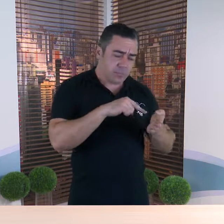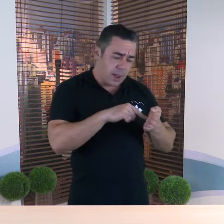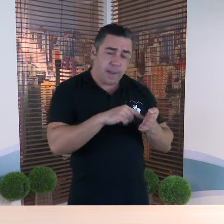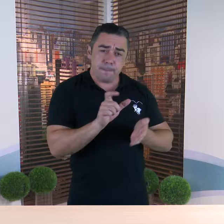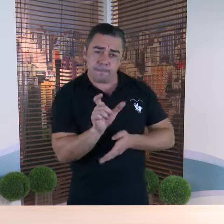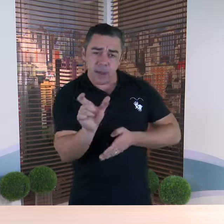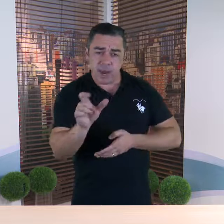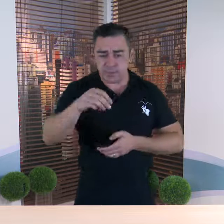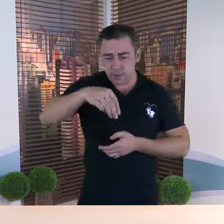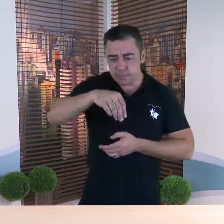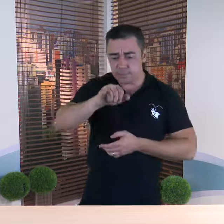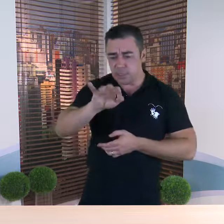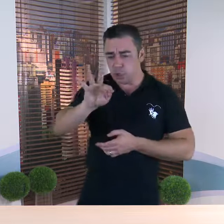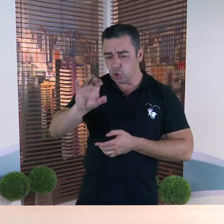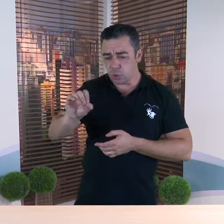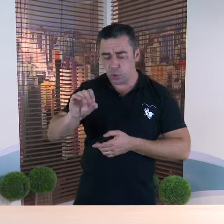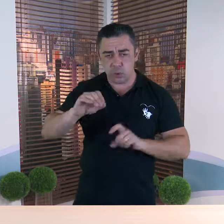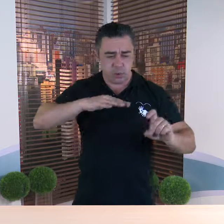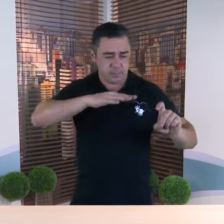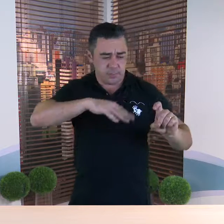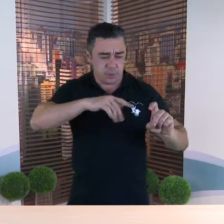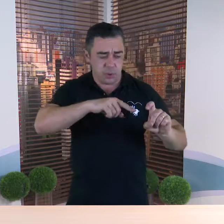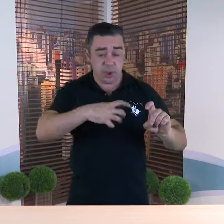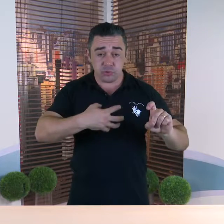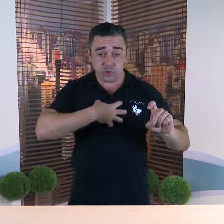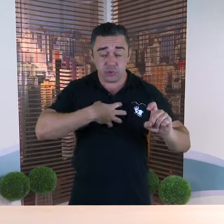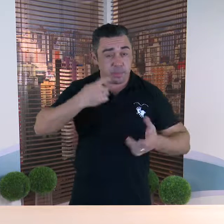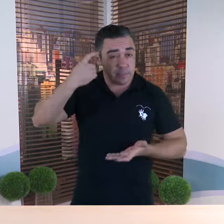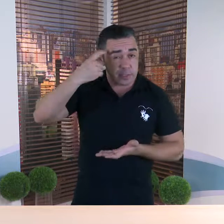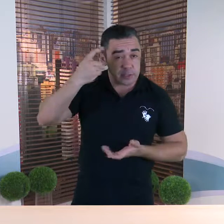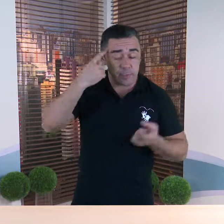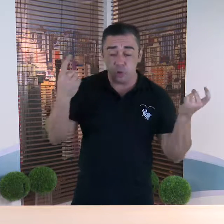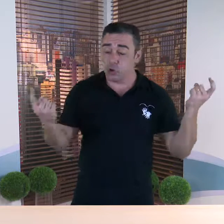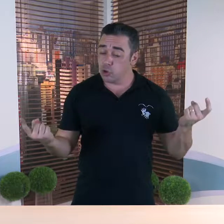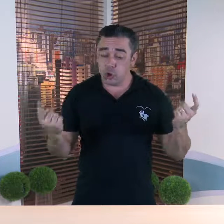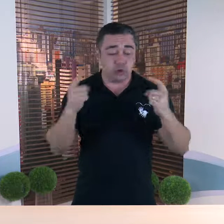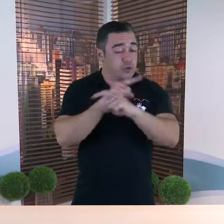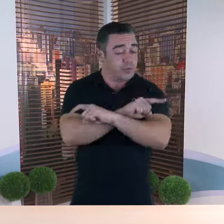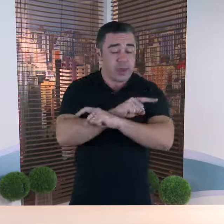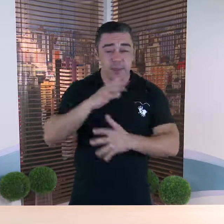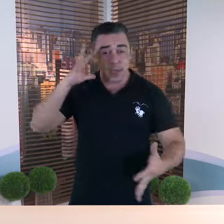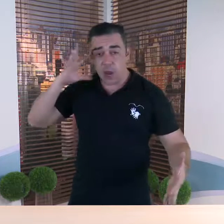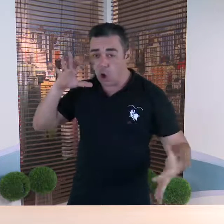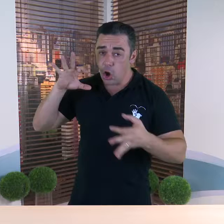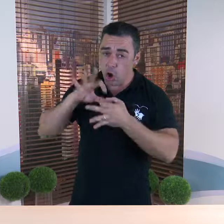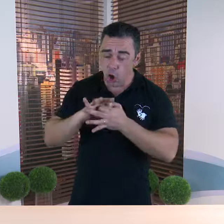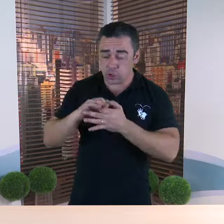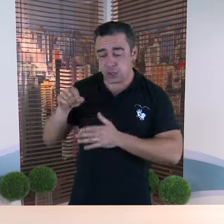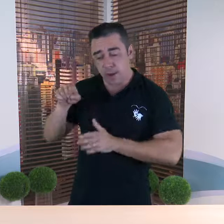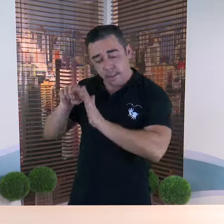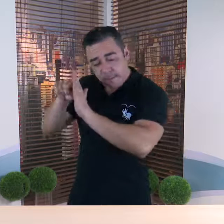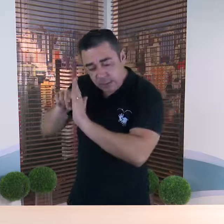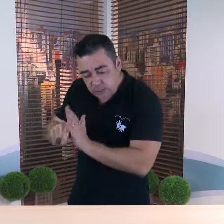definem mito como sendo uma forma de pensamento oposto ao pensamento